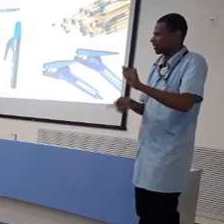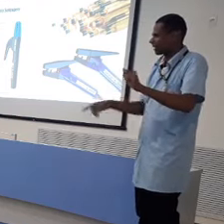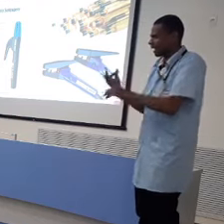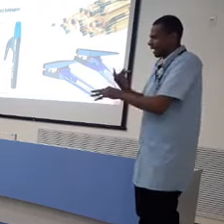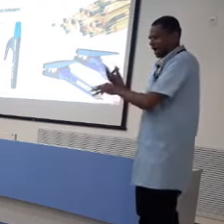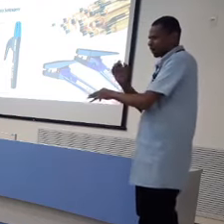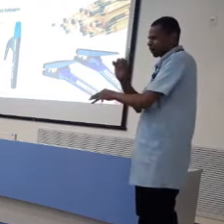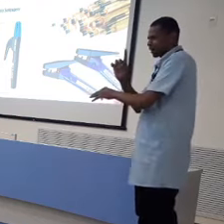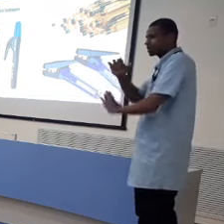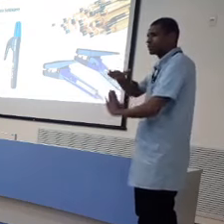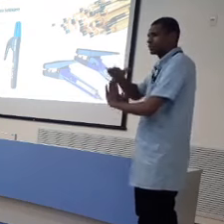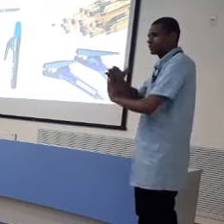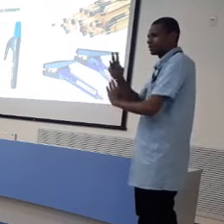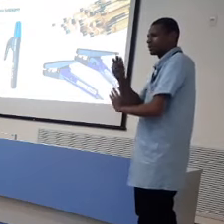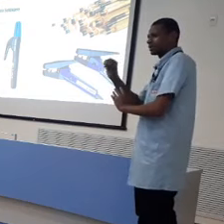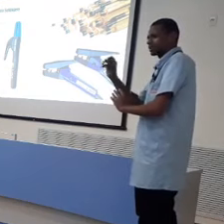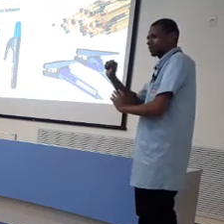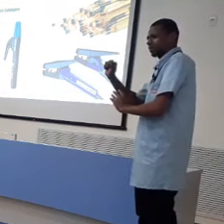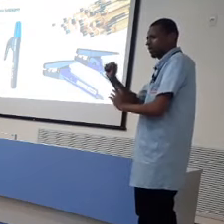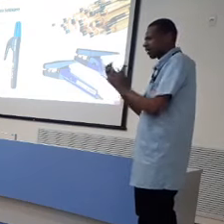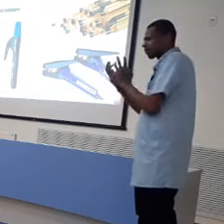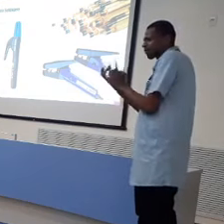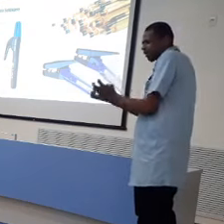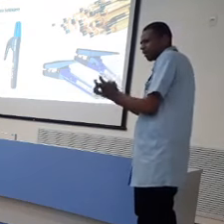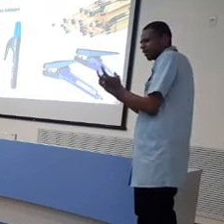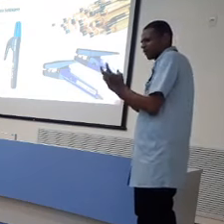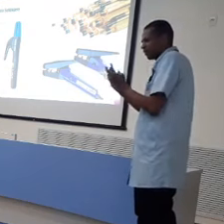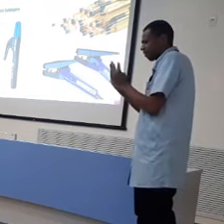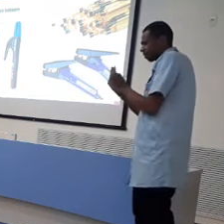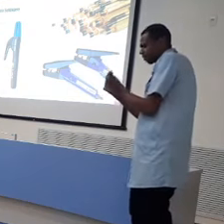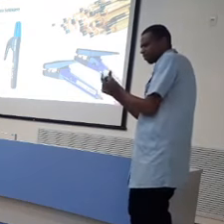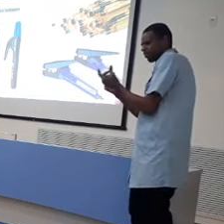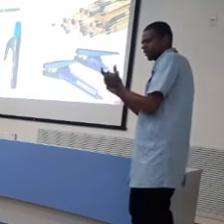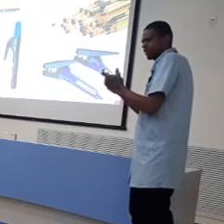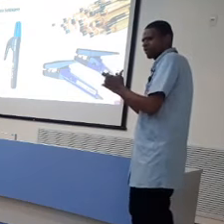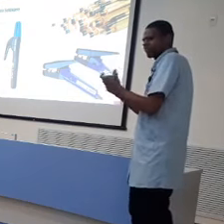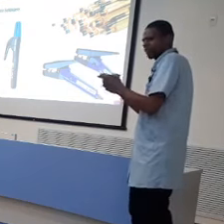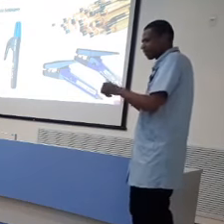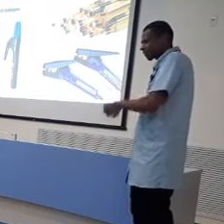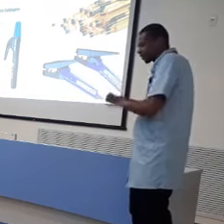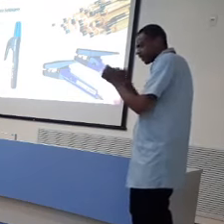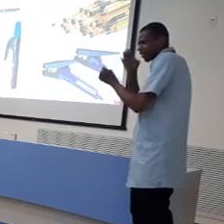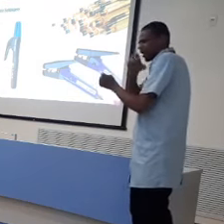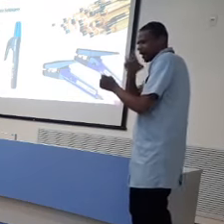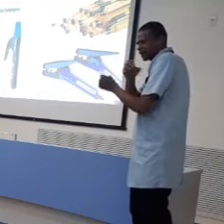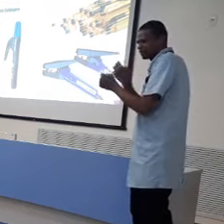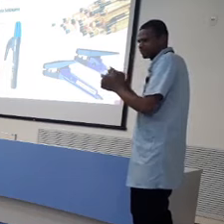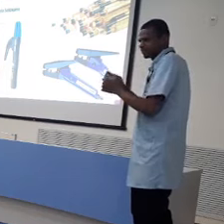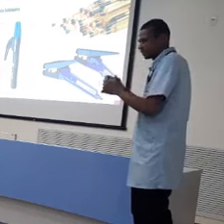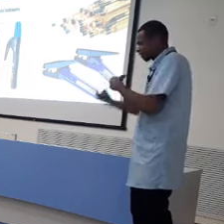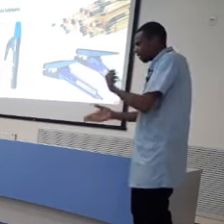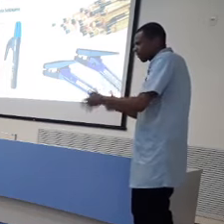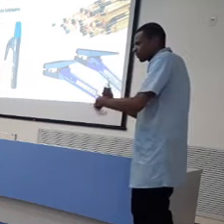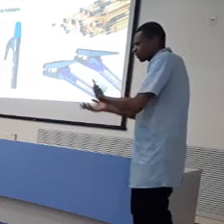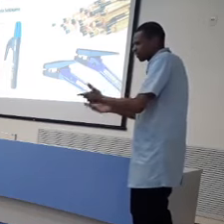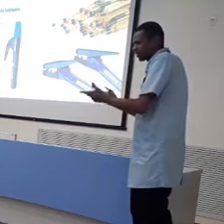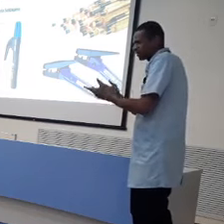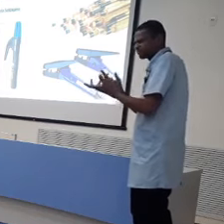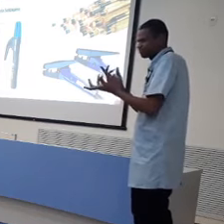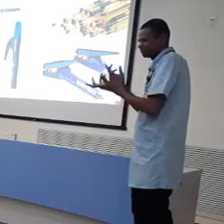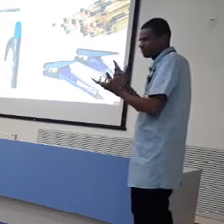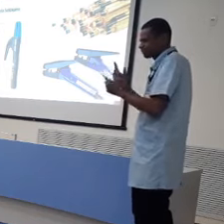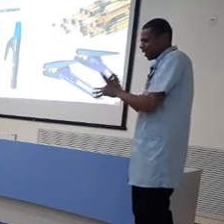suporta, né? Acaba queimando, as peças têm um consumo, vai caindo, cai as partes, né? Às